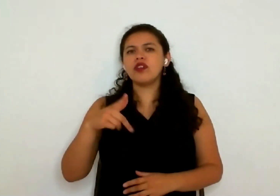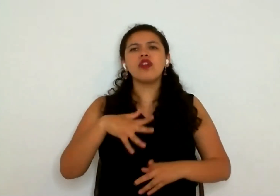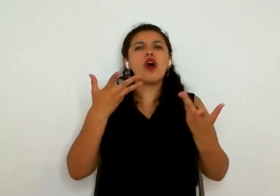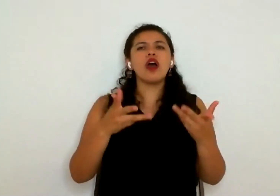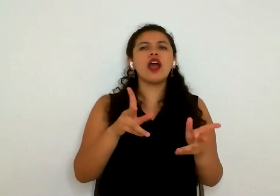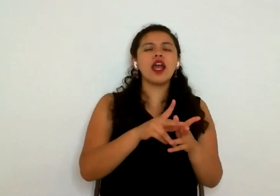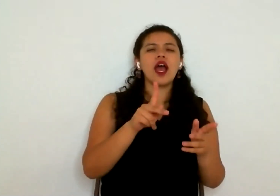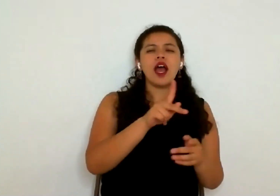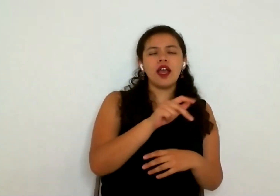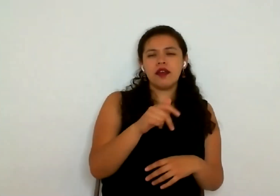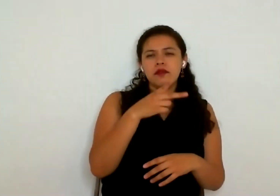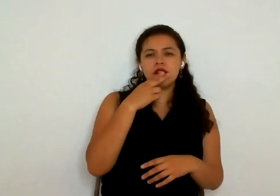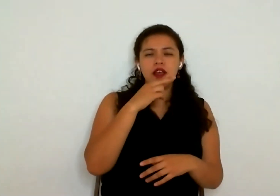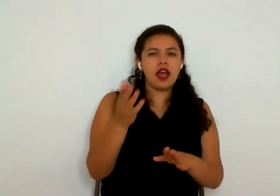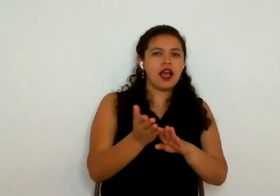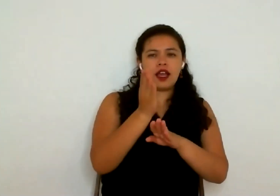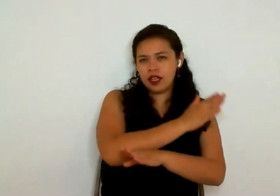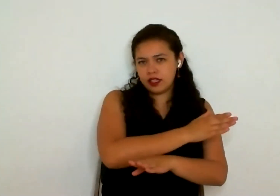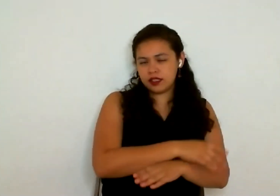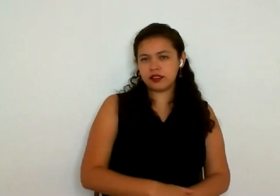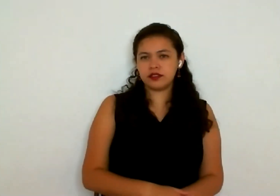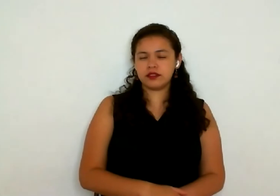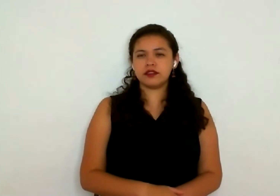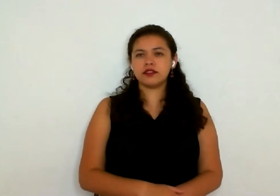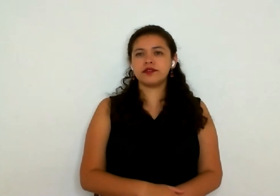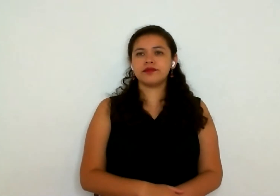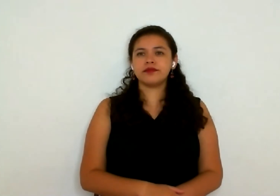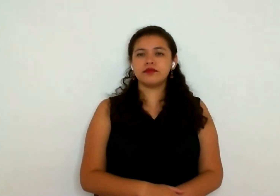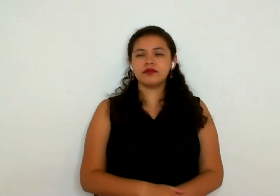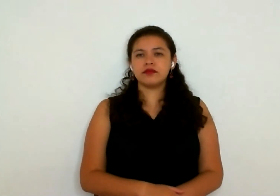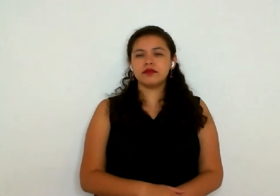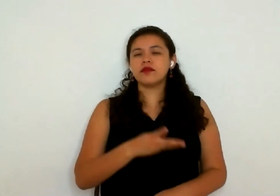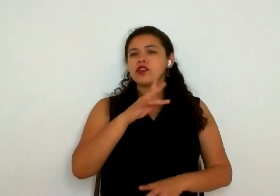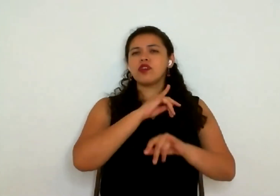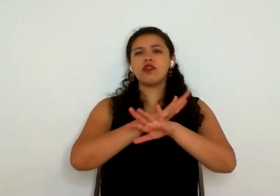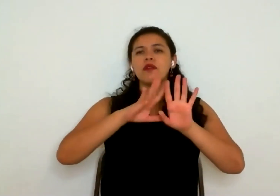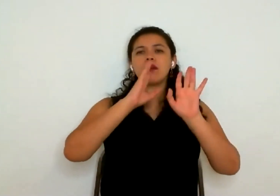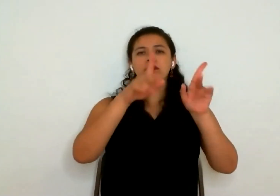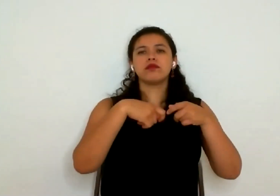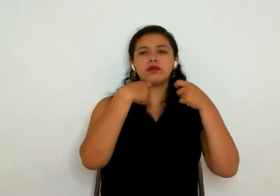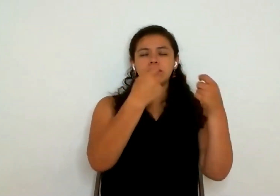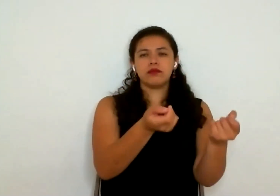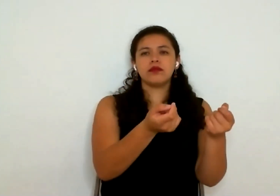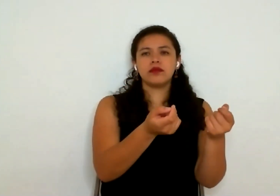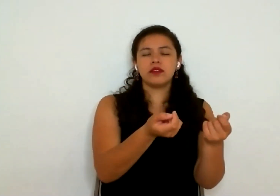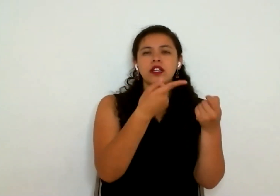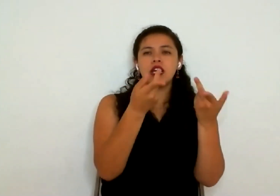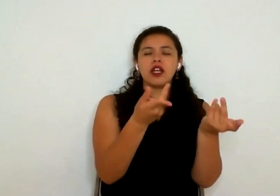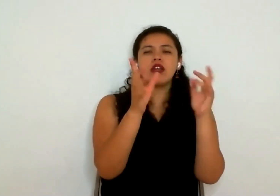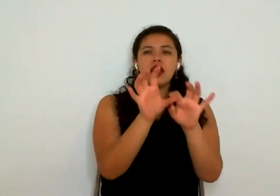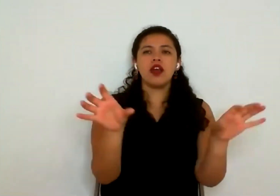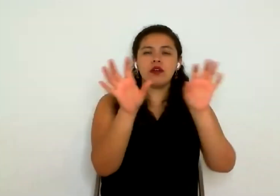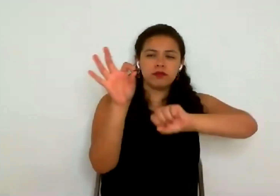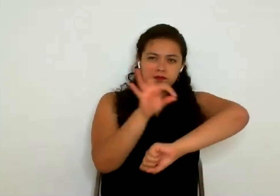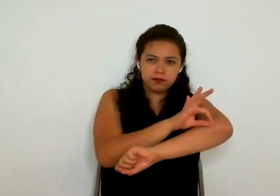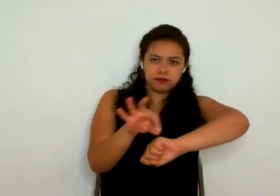la institución tendría que pagar a alguien para que ustedes le dan toda la información ellos les diseñan en la computadora